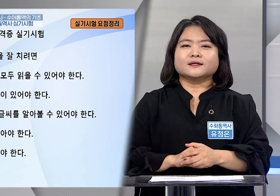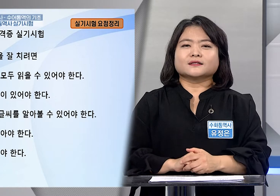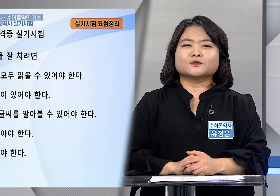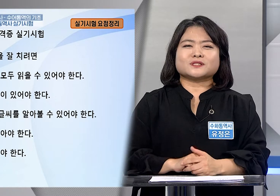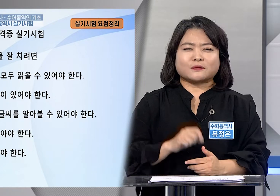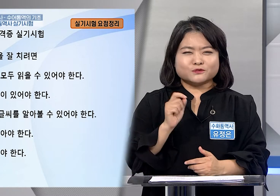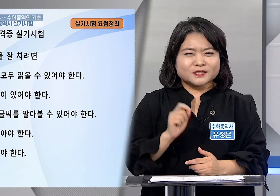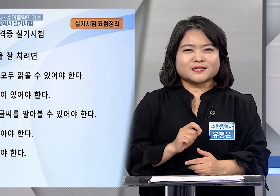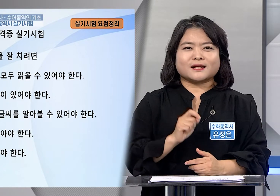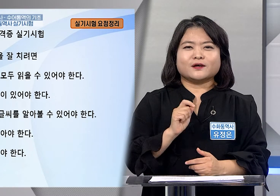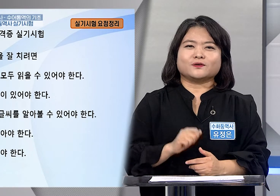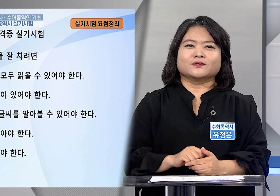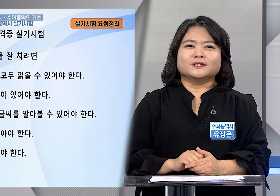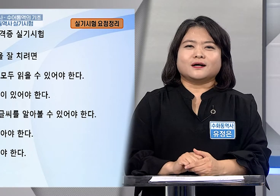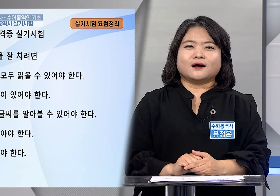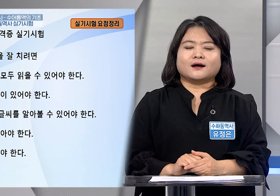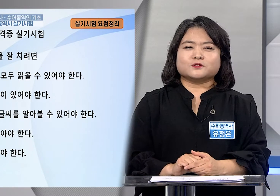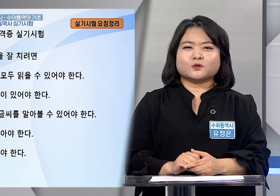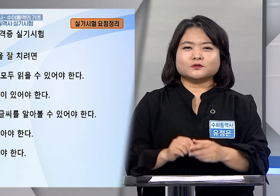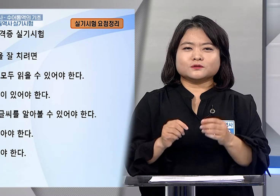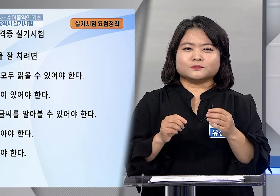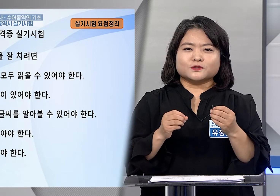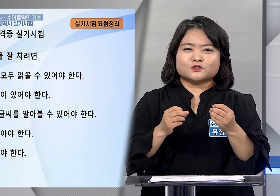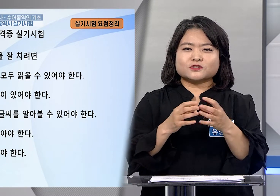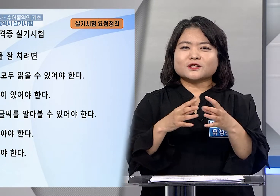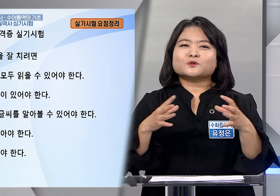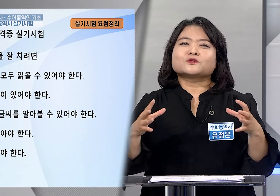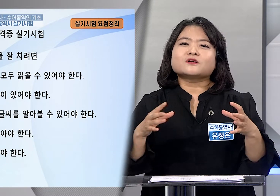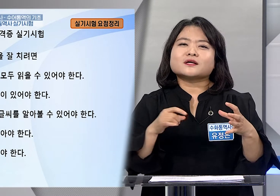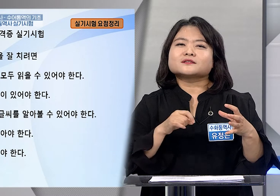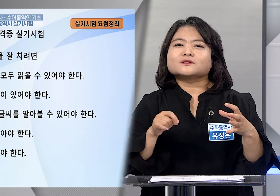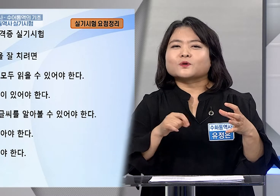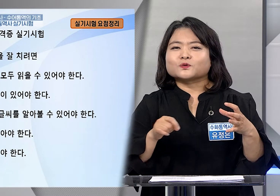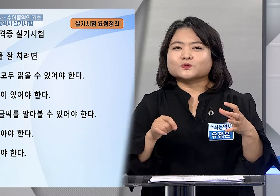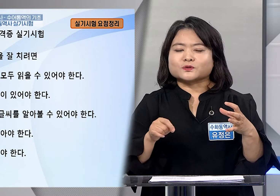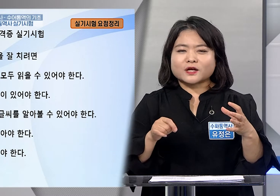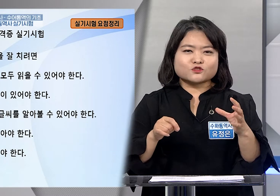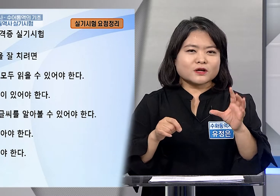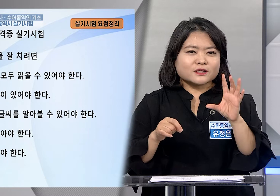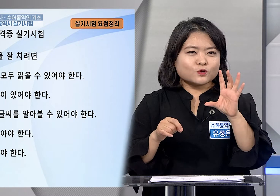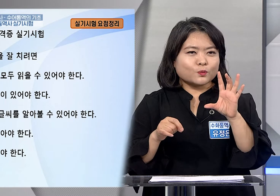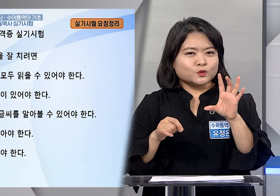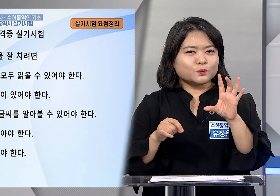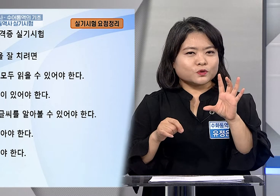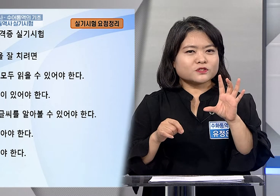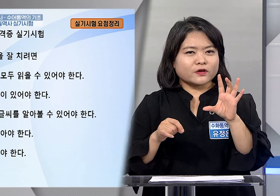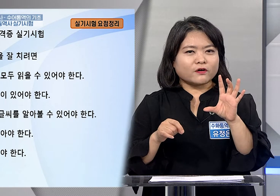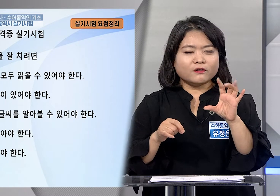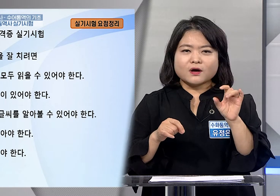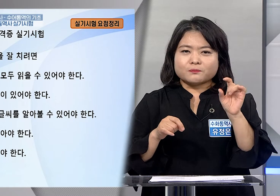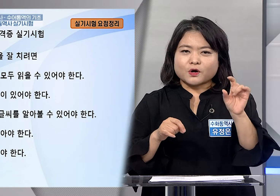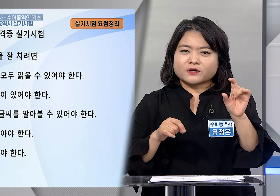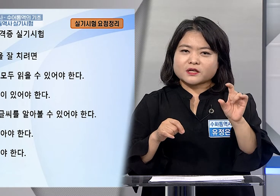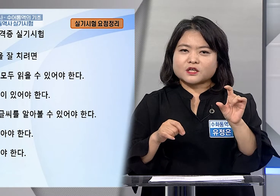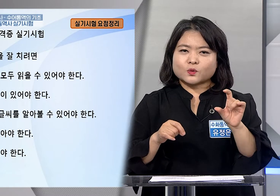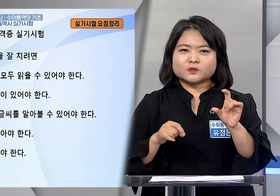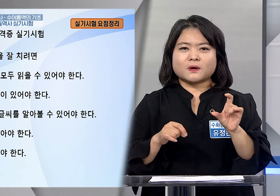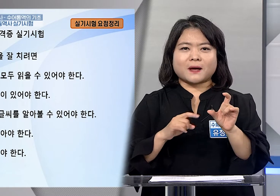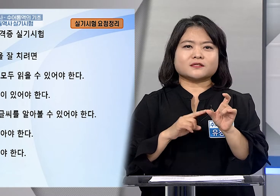그리고 장문이잖아요. 조금 추상적으로 넓게 쓰는 것도 내가 수화를 제대로 보지 못했어요. 몇 개의 키워드만